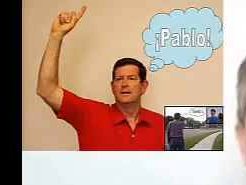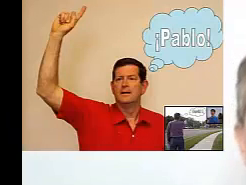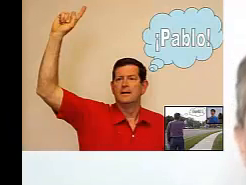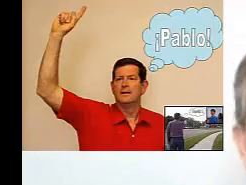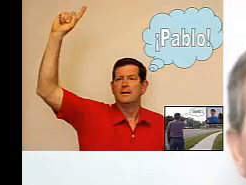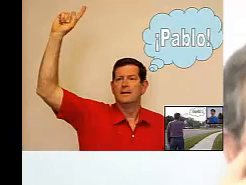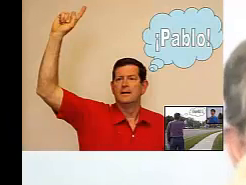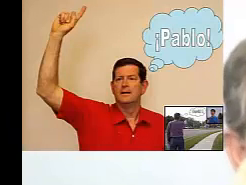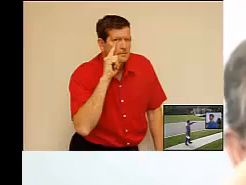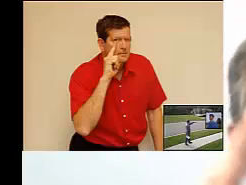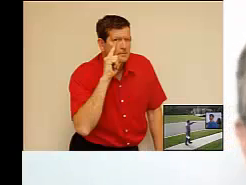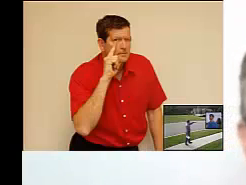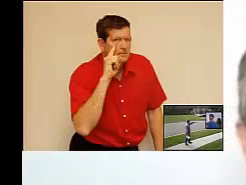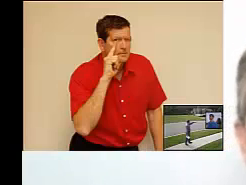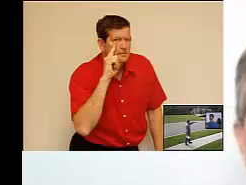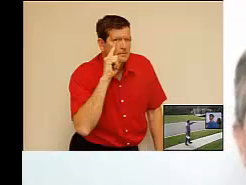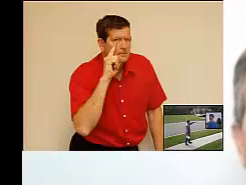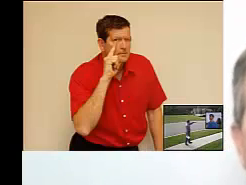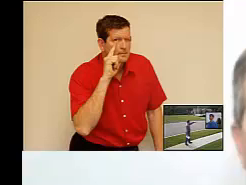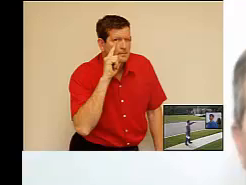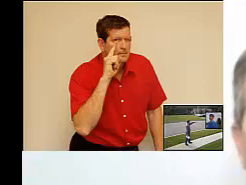Connaître, très bien. Connaître, et puis ça.